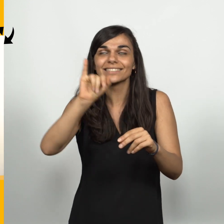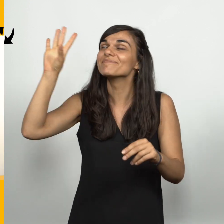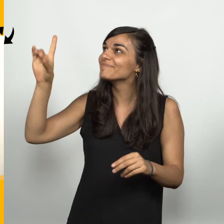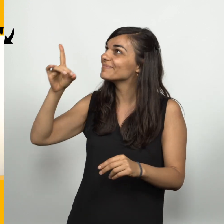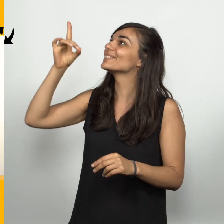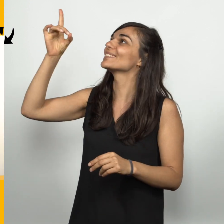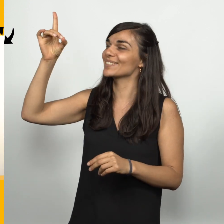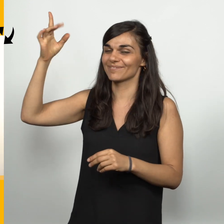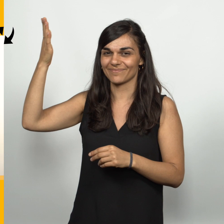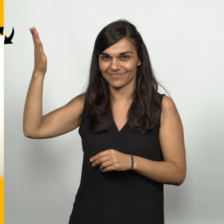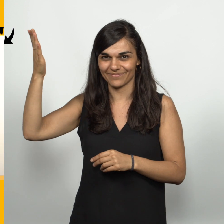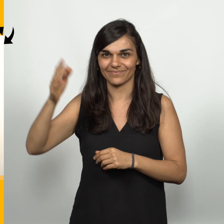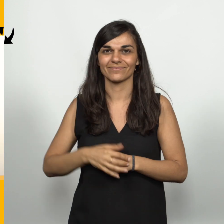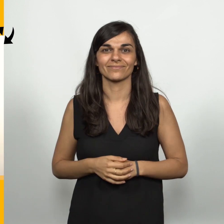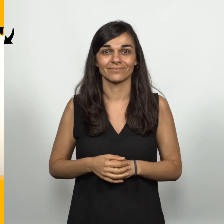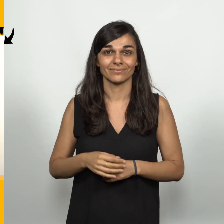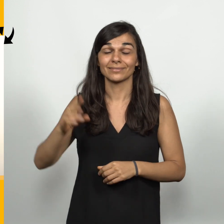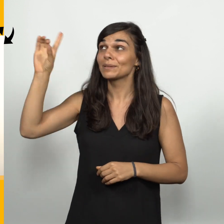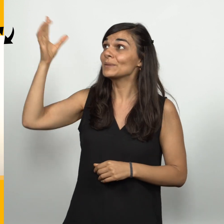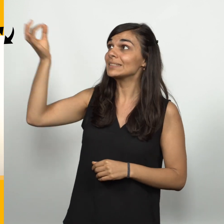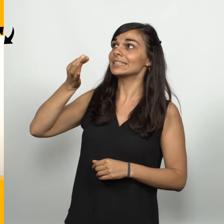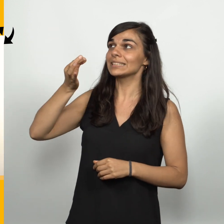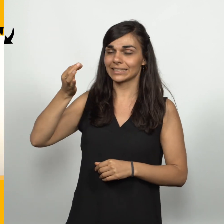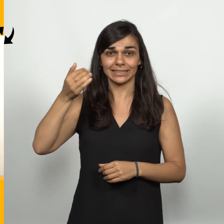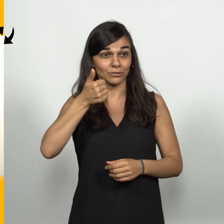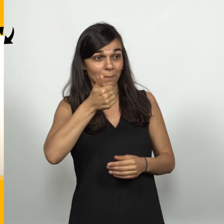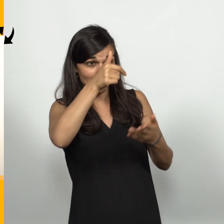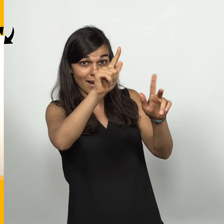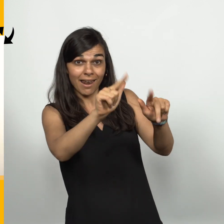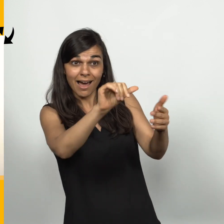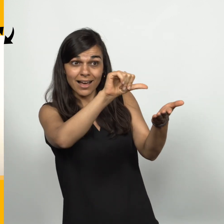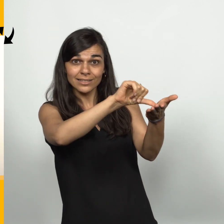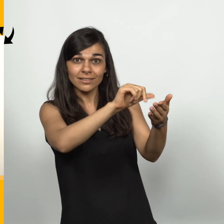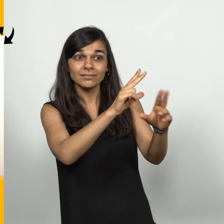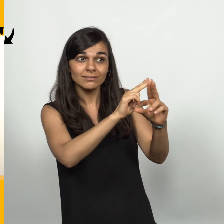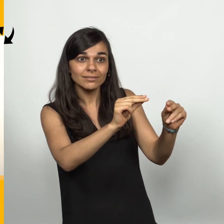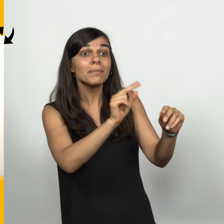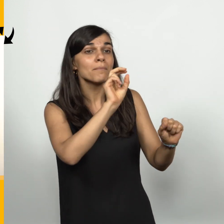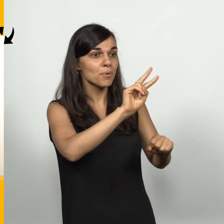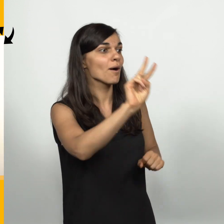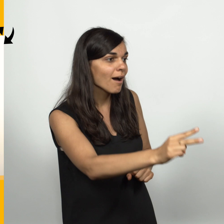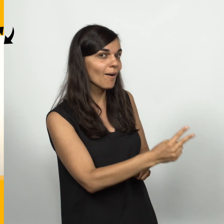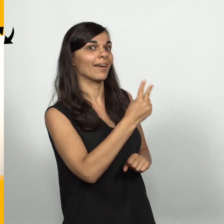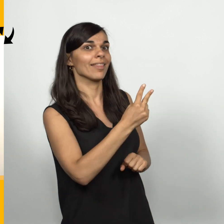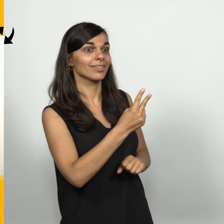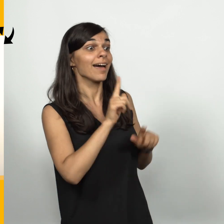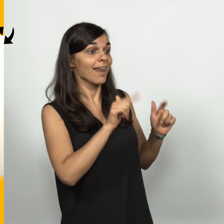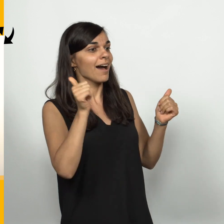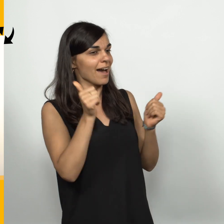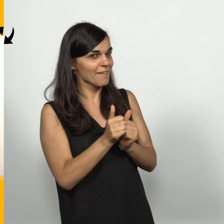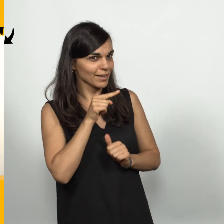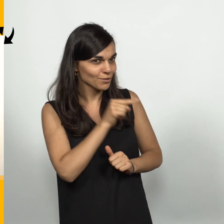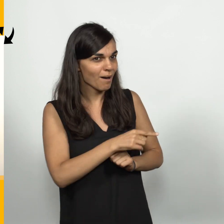voulait être pour moi. Le Seigneur me disait, « Tu es exactement dans cette zone, au cœur de ta tempête. Mais regarde à moi, je suis avec